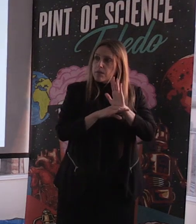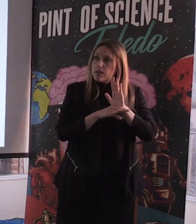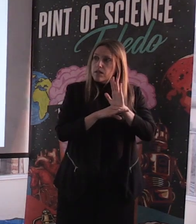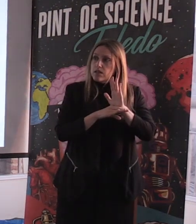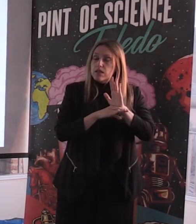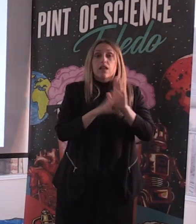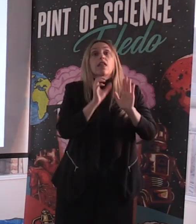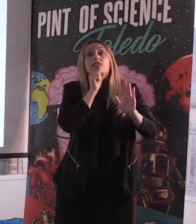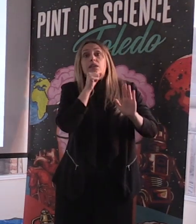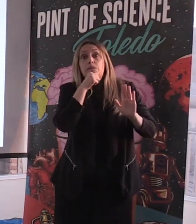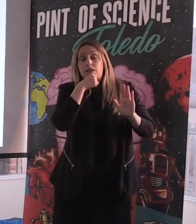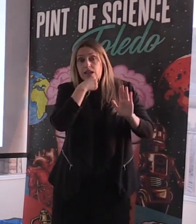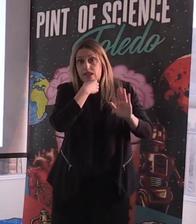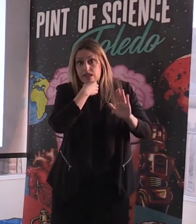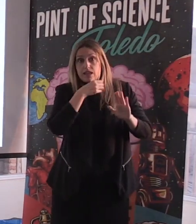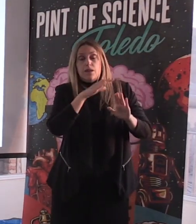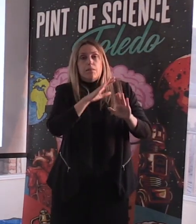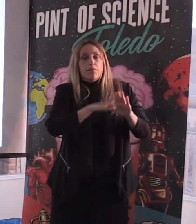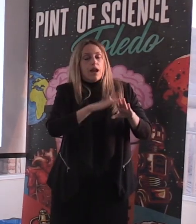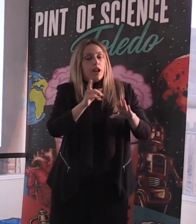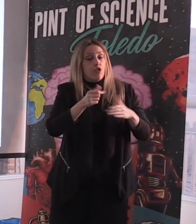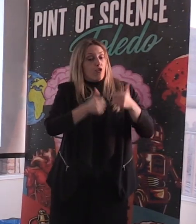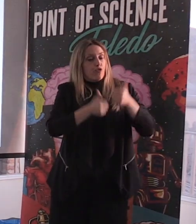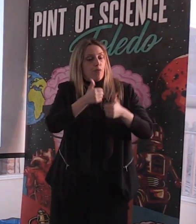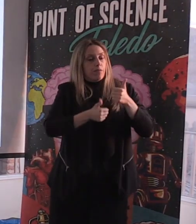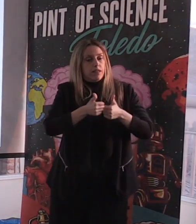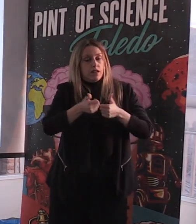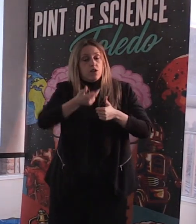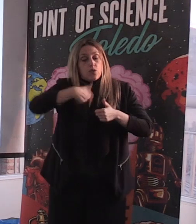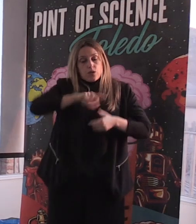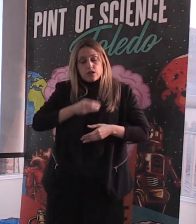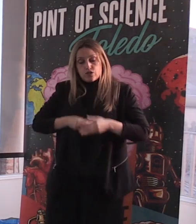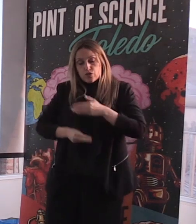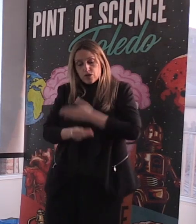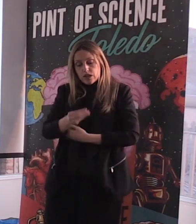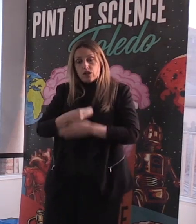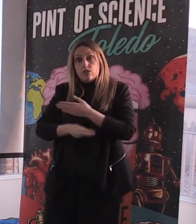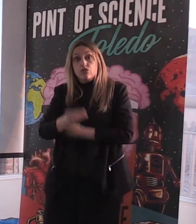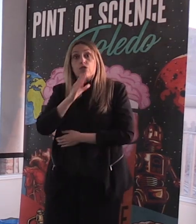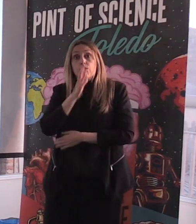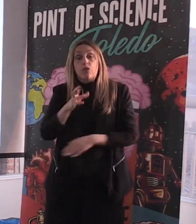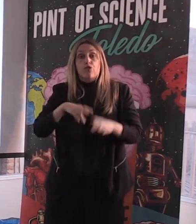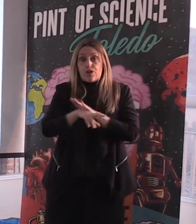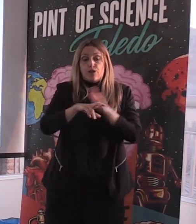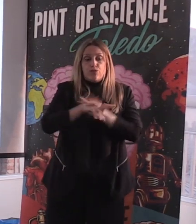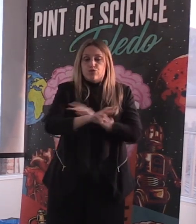de envejecer para no competir con nuestros hijos por los recursos naturales que